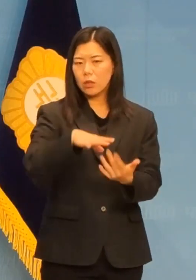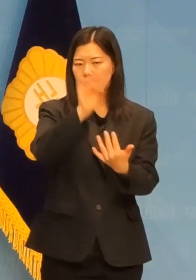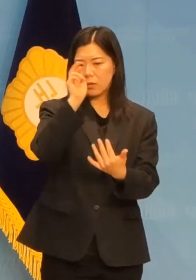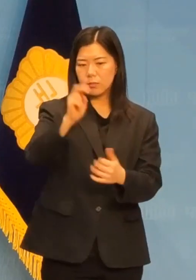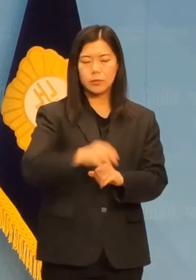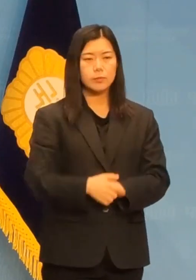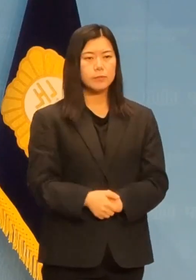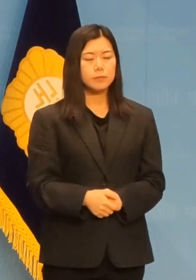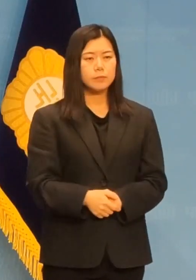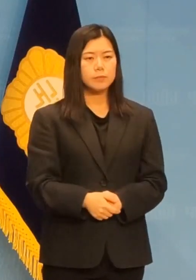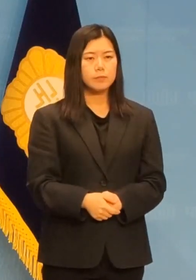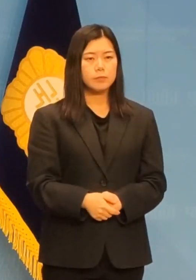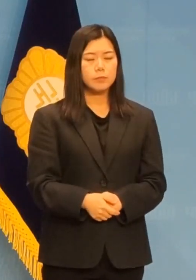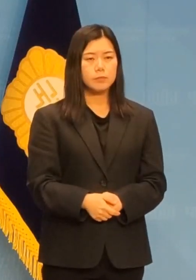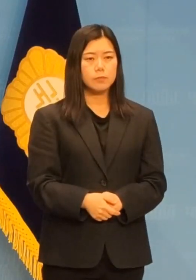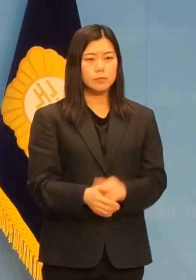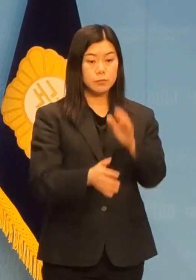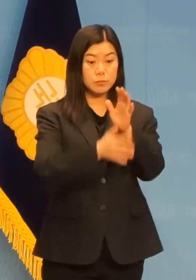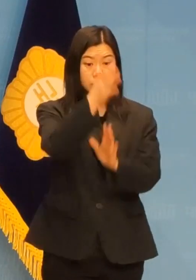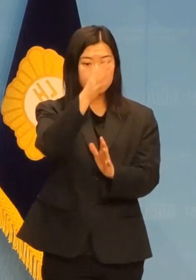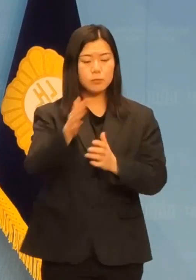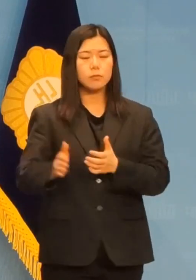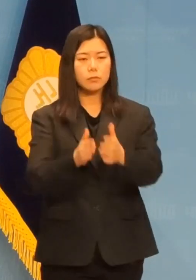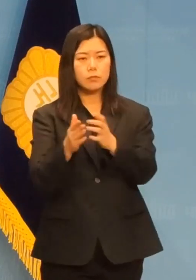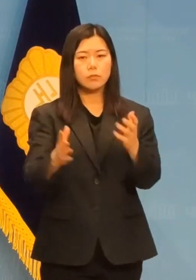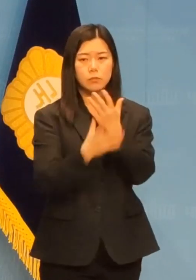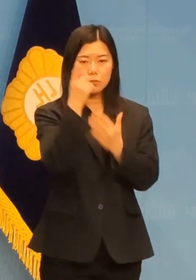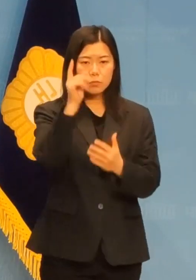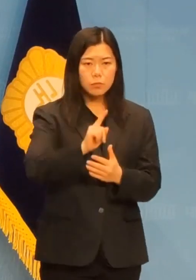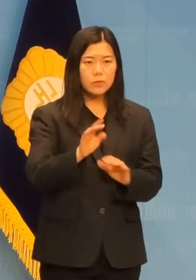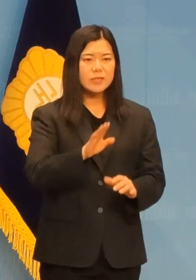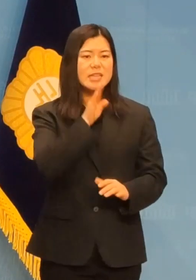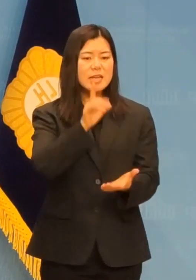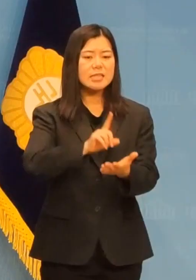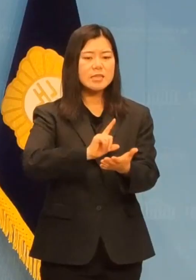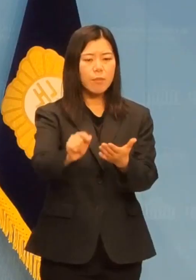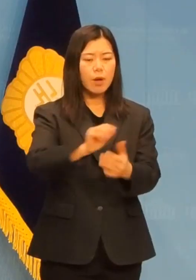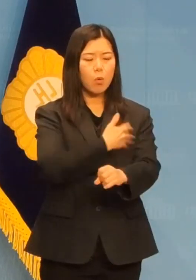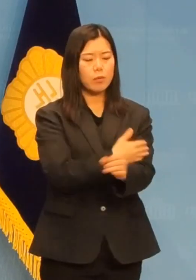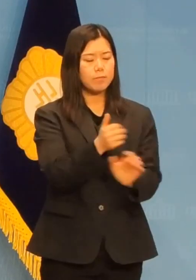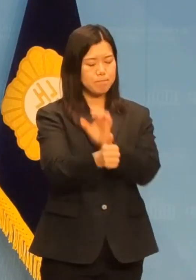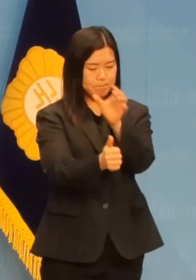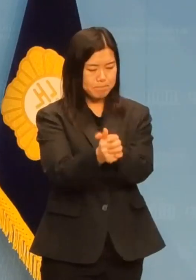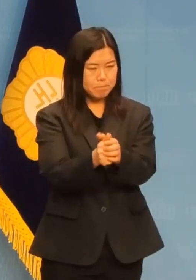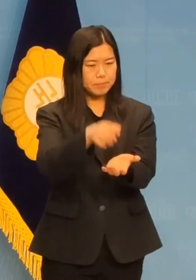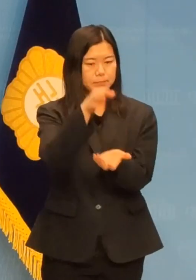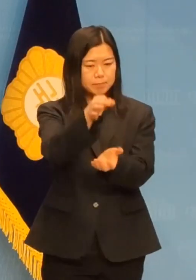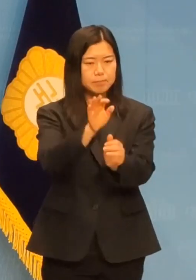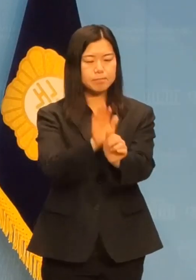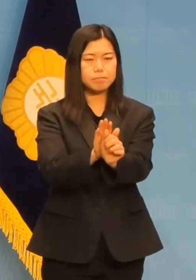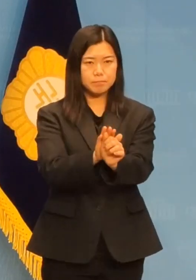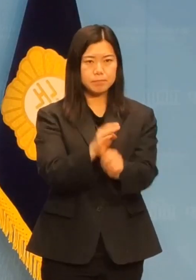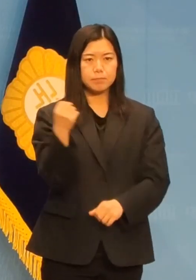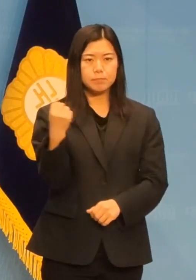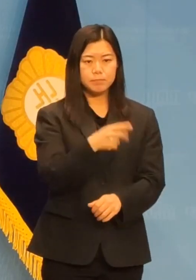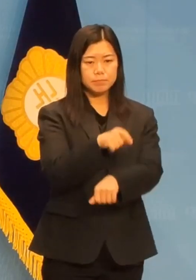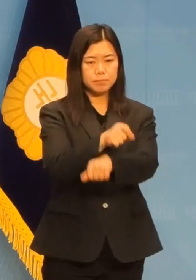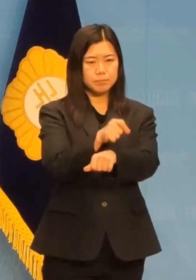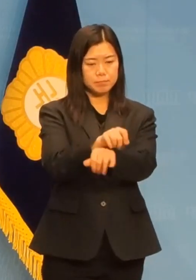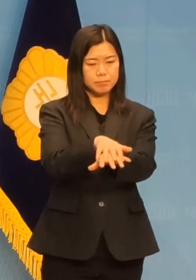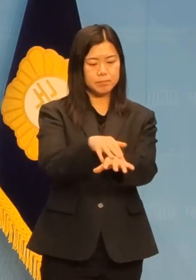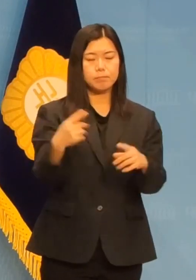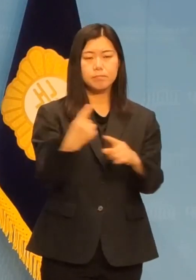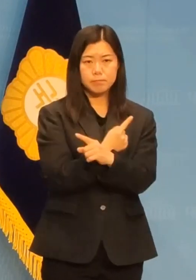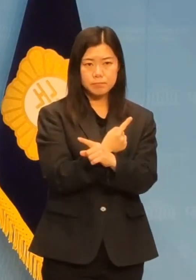어렵습니다. 시도 통합은 실질적인 지방으로의 권한 이양과 재정 지원을 비롯해 행정체계